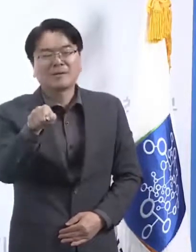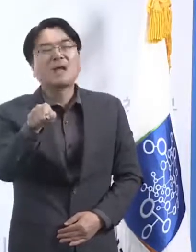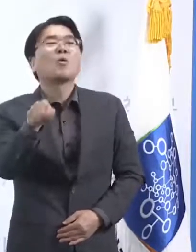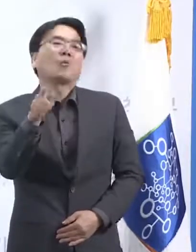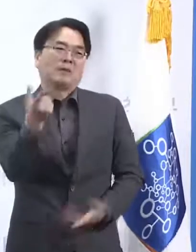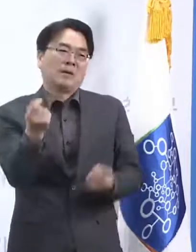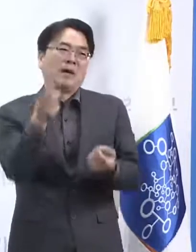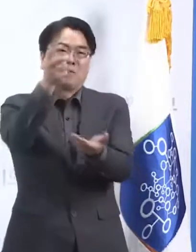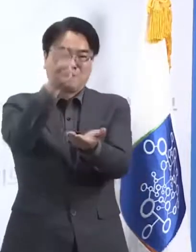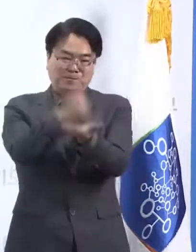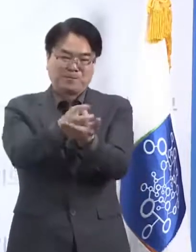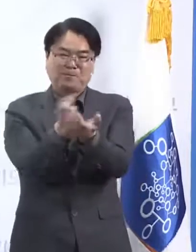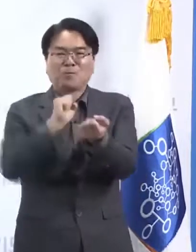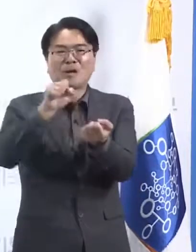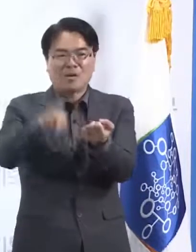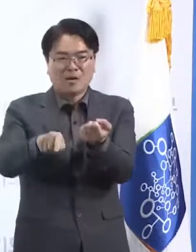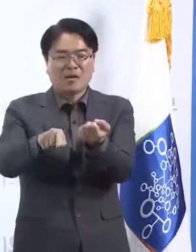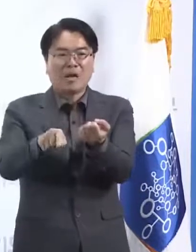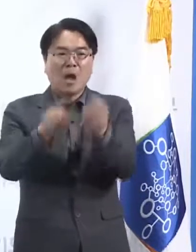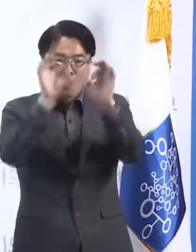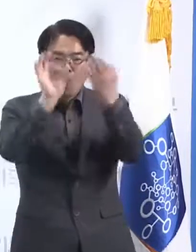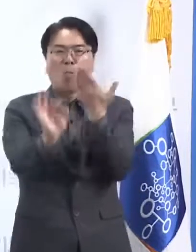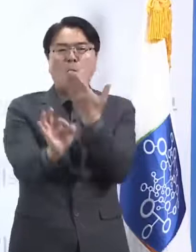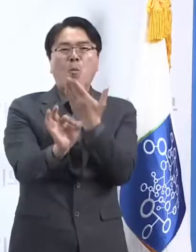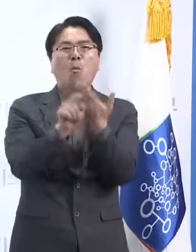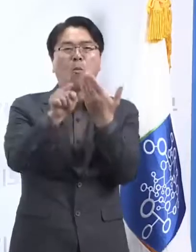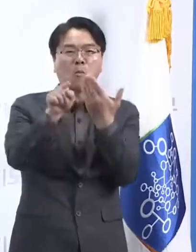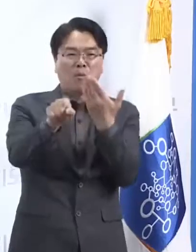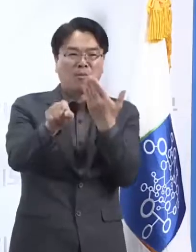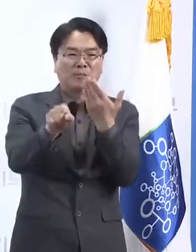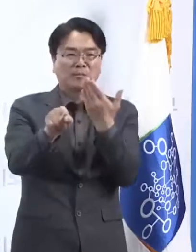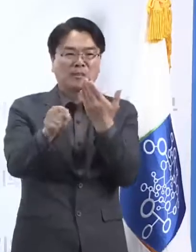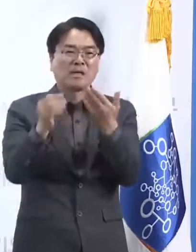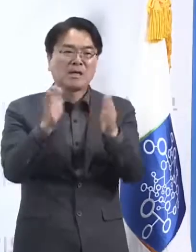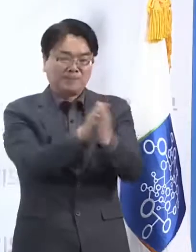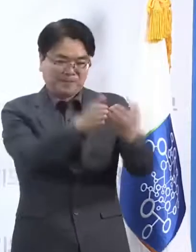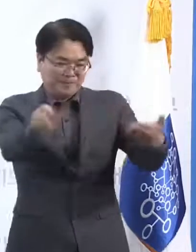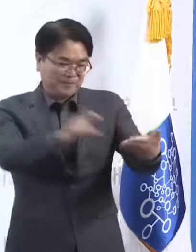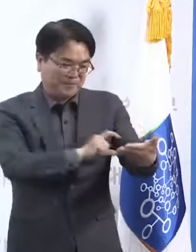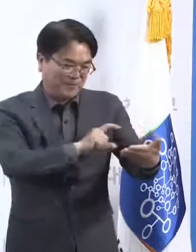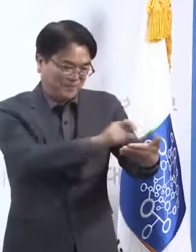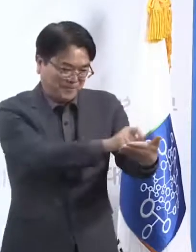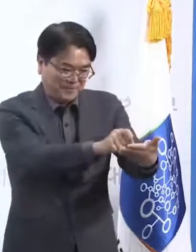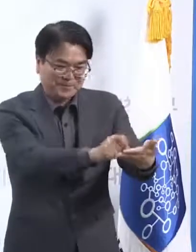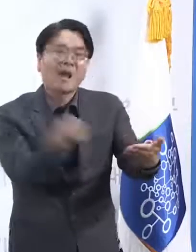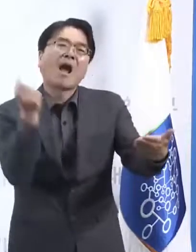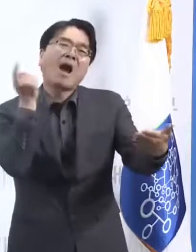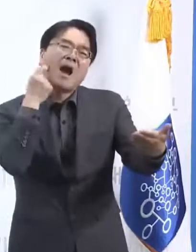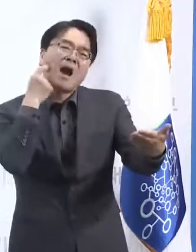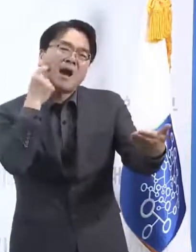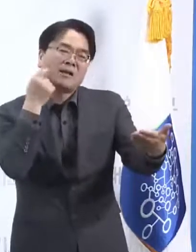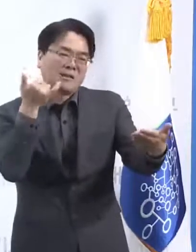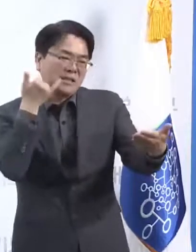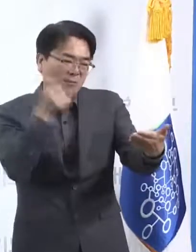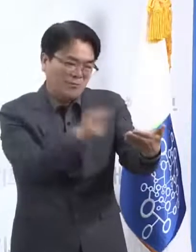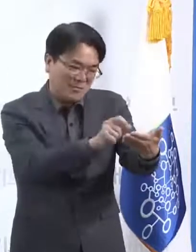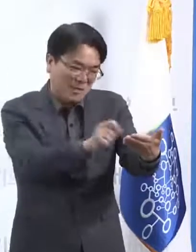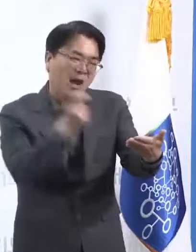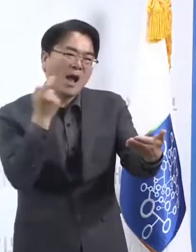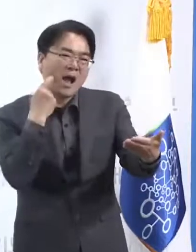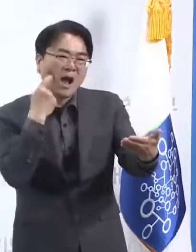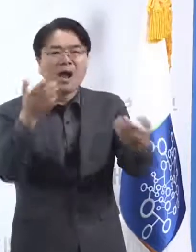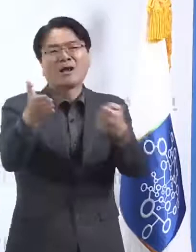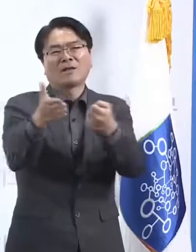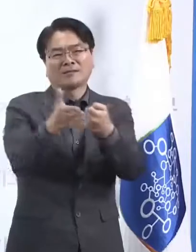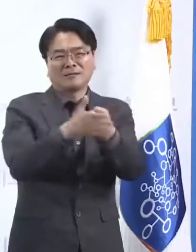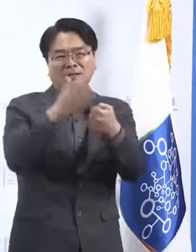문제된 클럽 출입자들의 약 3분의 2가량이 가짜로 이름을 쓰거나 연락처를 엉터리로 기록해서 위험에 대응할